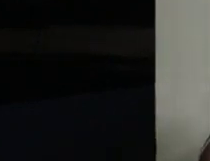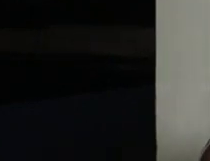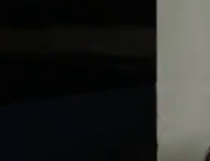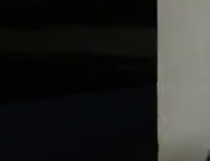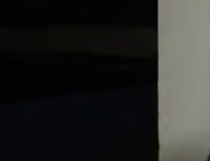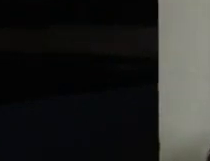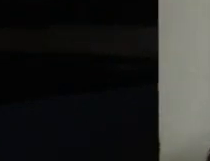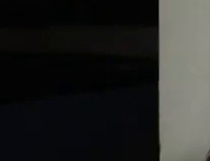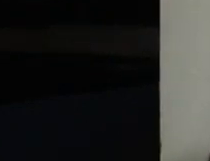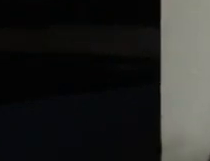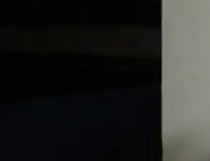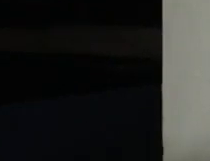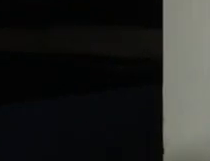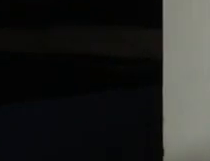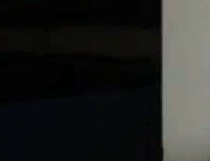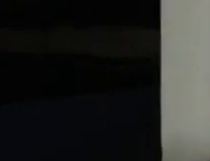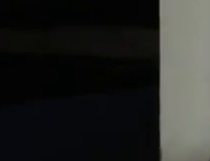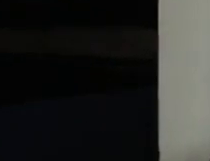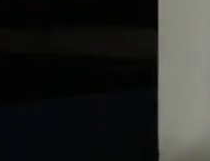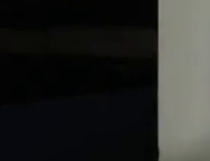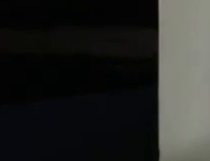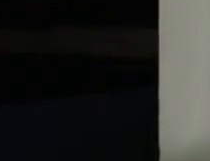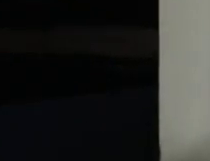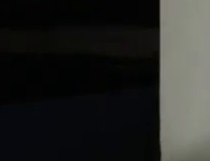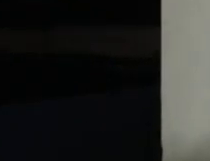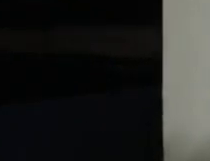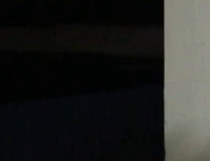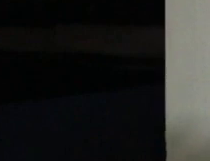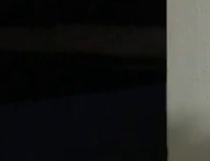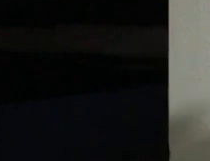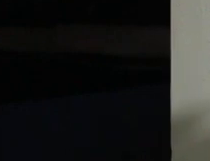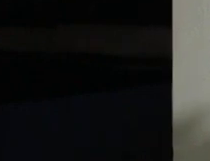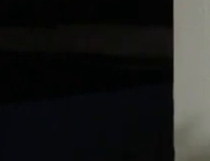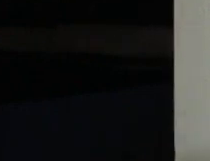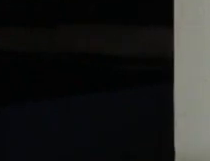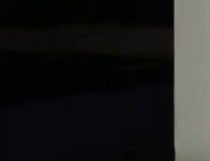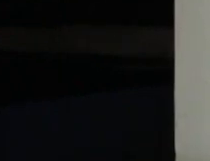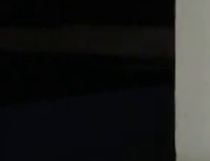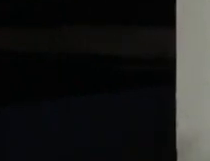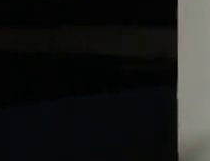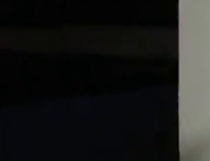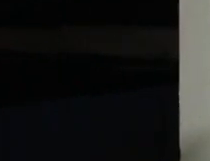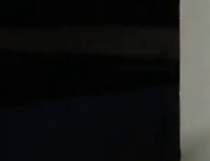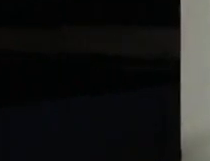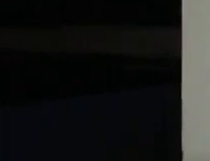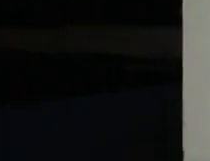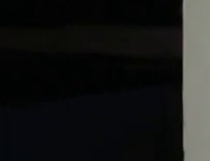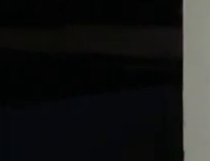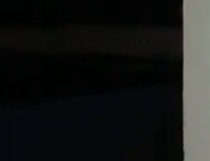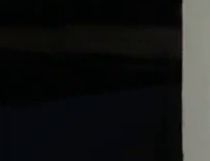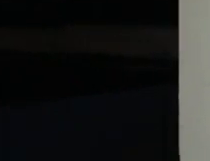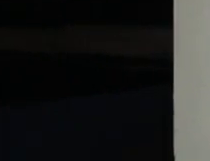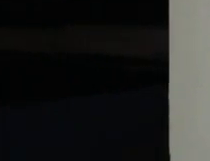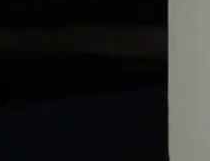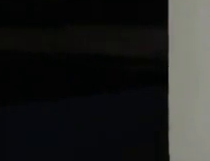né? Porque internamente não existe mais nada nas casas. Eu tive na casa do...